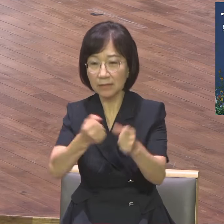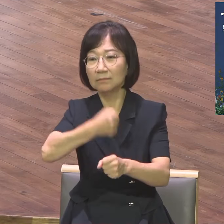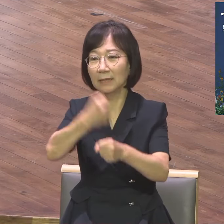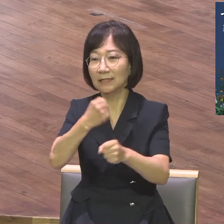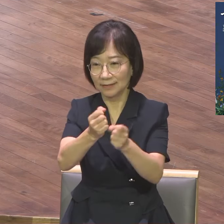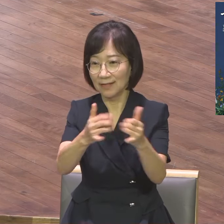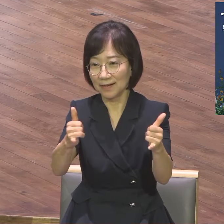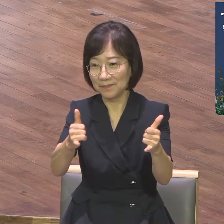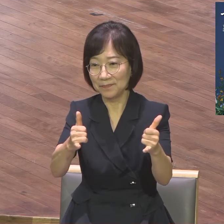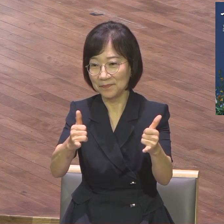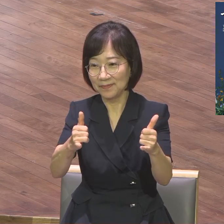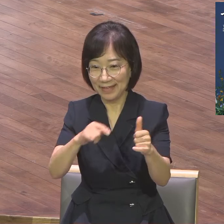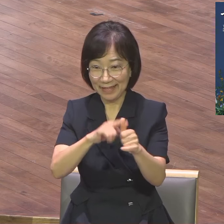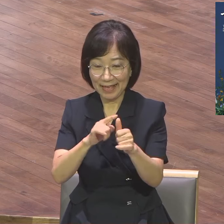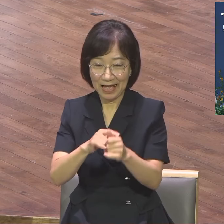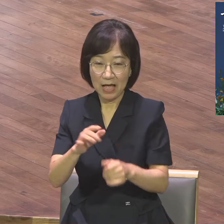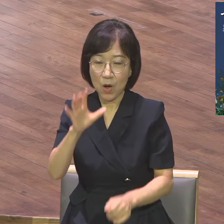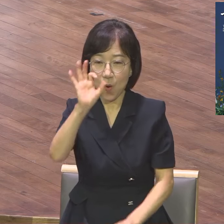원자탄을